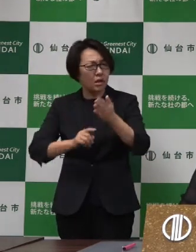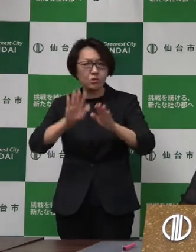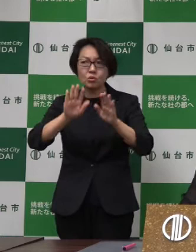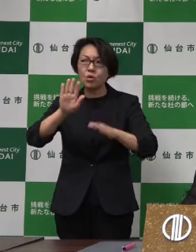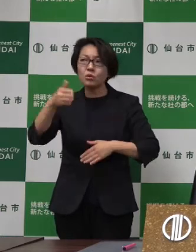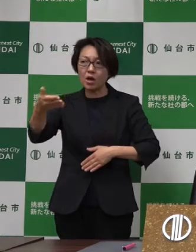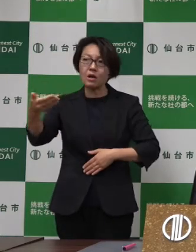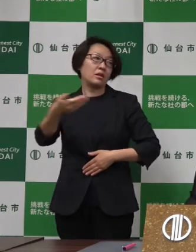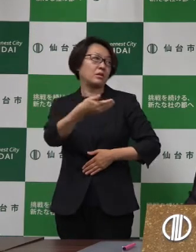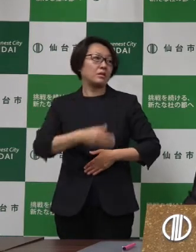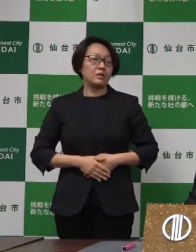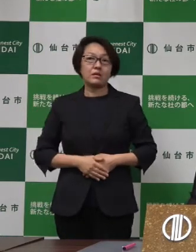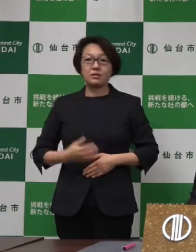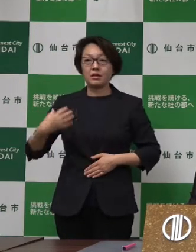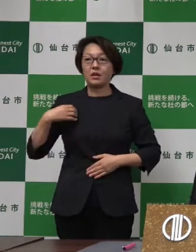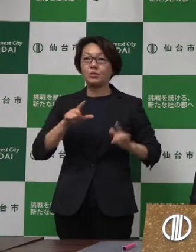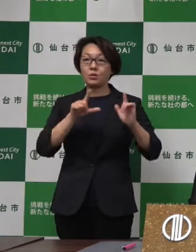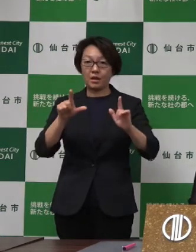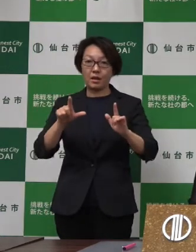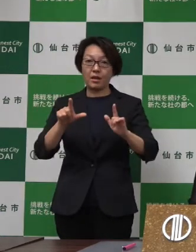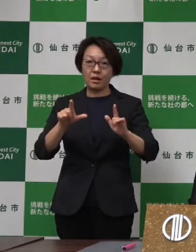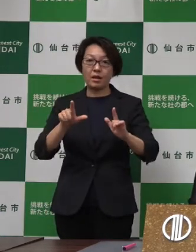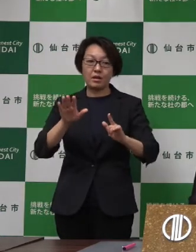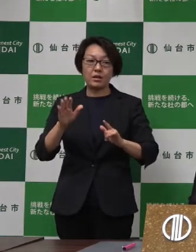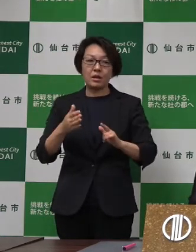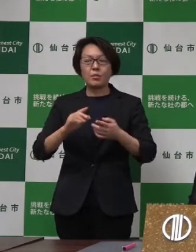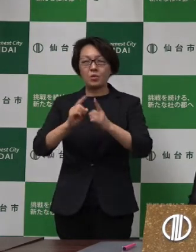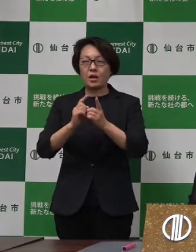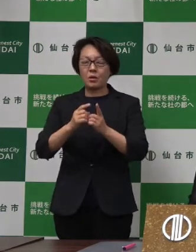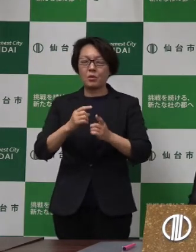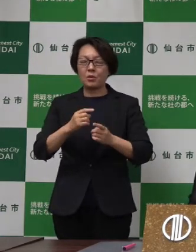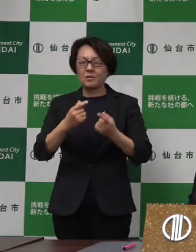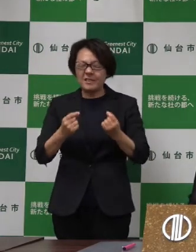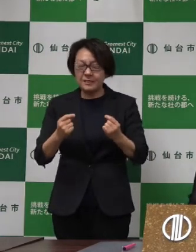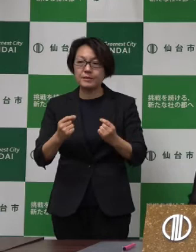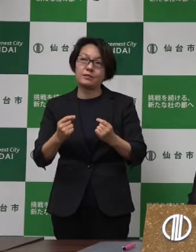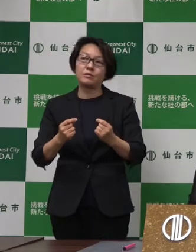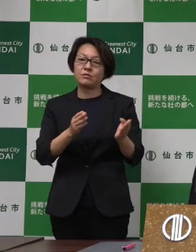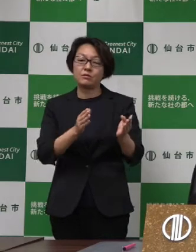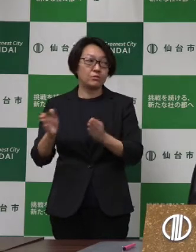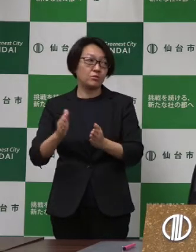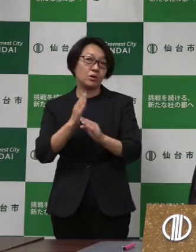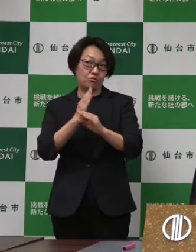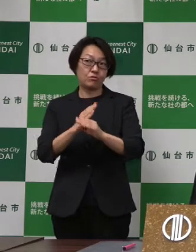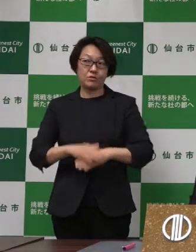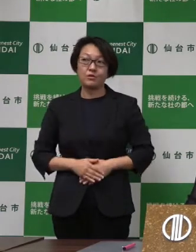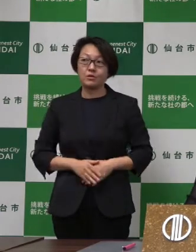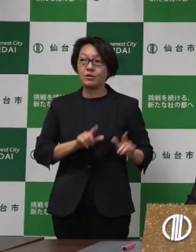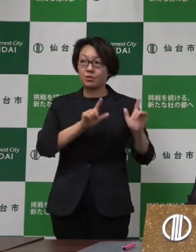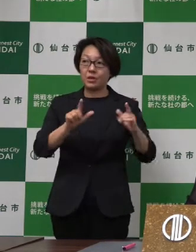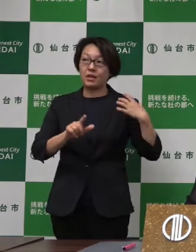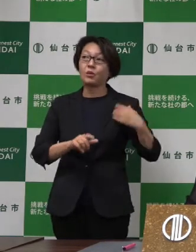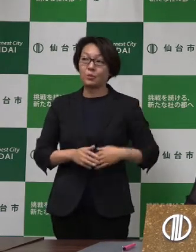についても担当から答えていただきましょう。対応をしっかりできるように整えてはいるところです。 はい、搬送